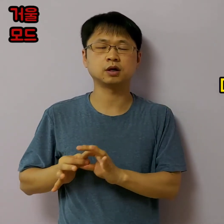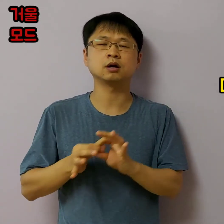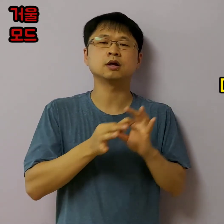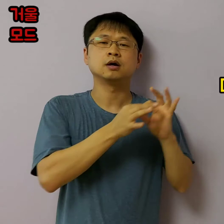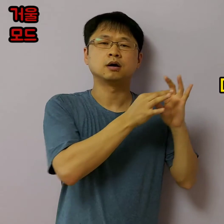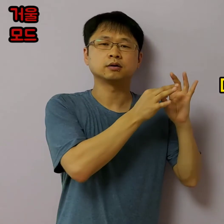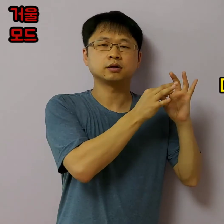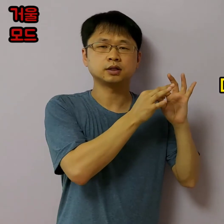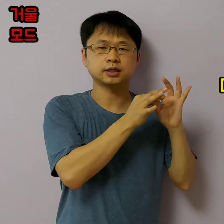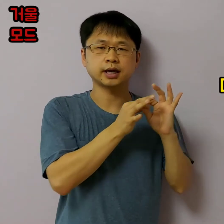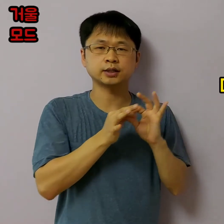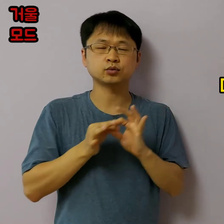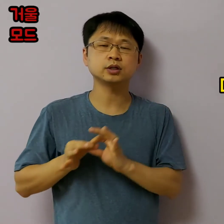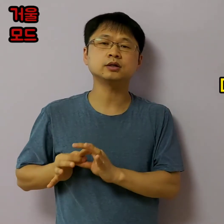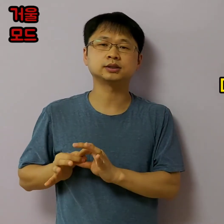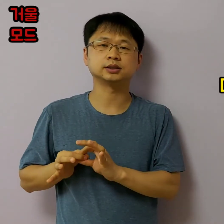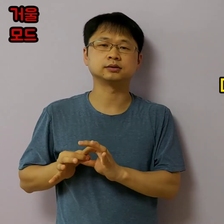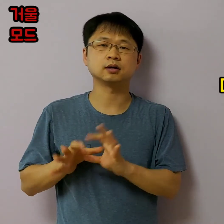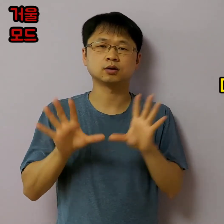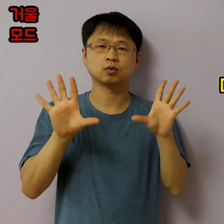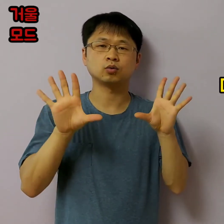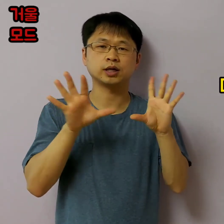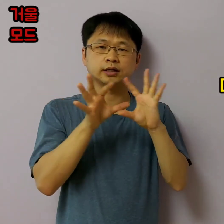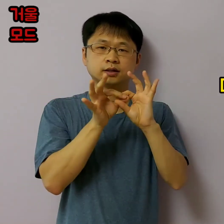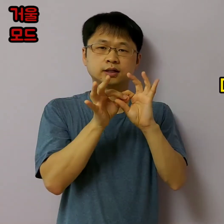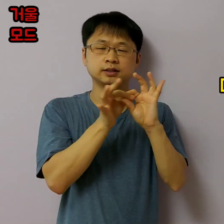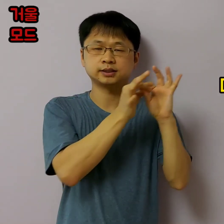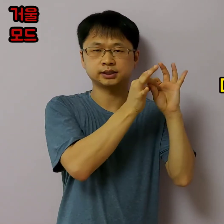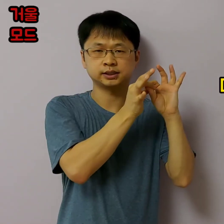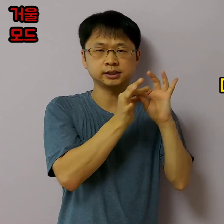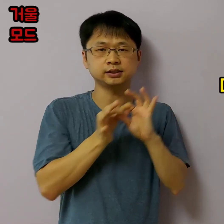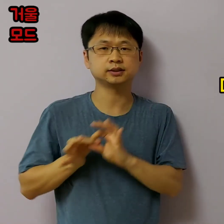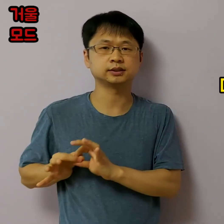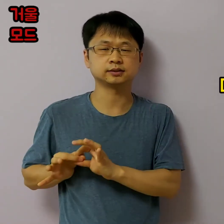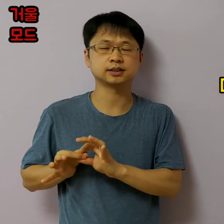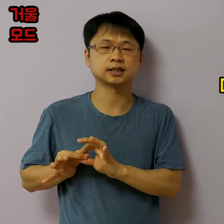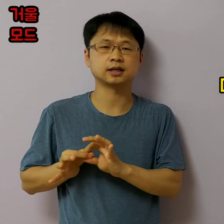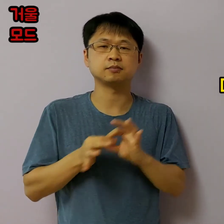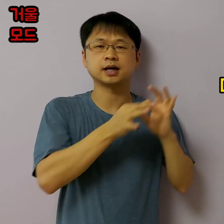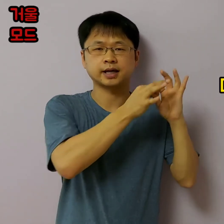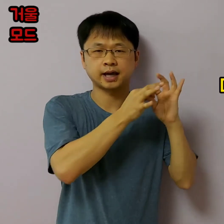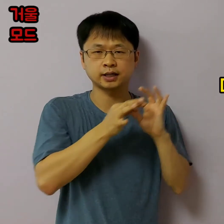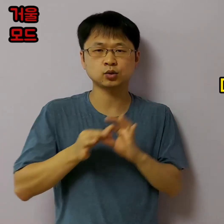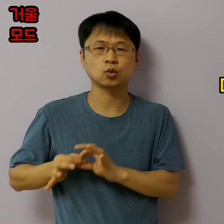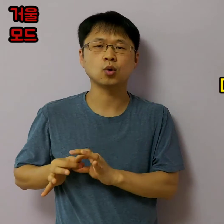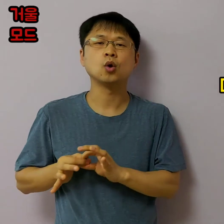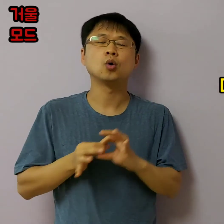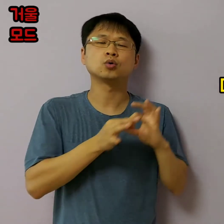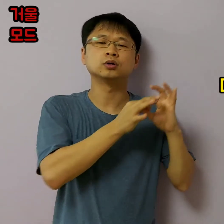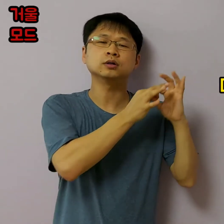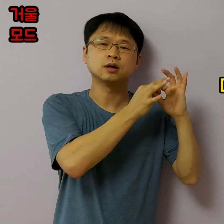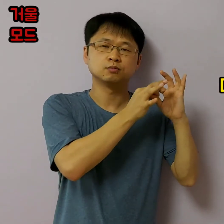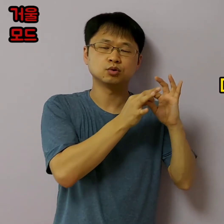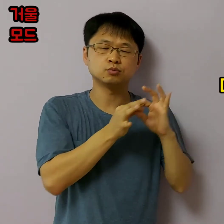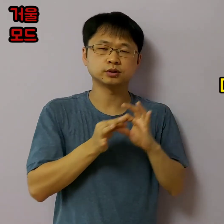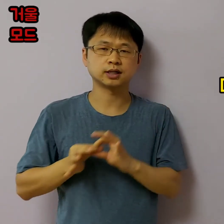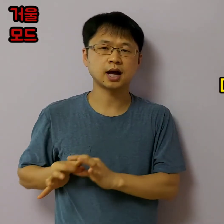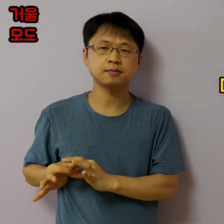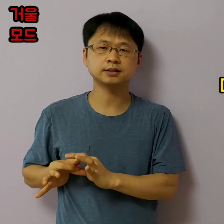내려주시면 어떤 일이 계속 이어지는 것, 고리가 연결되듯이 이어지는 것을 나타냅니다. 계속 혹은 무엇을